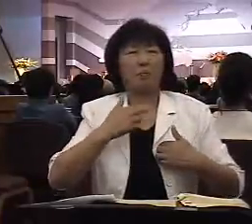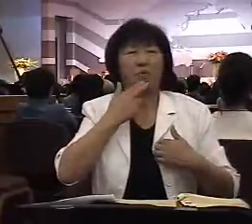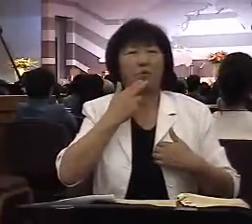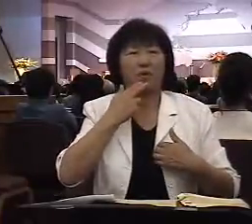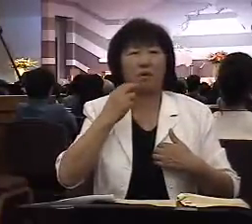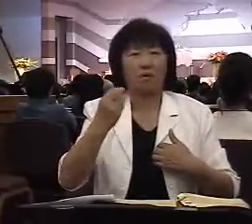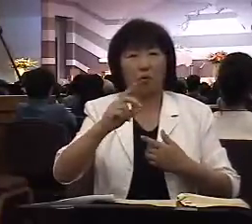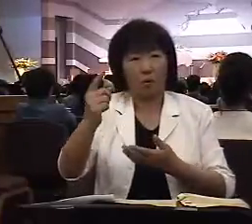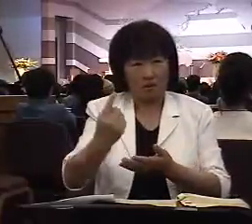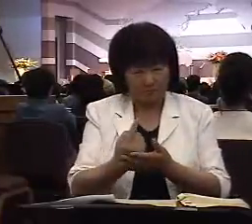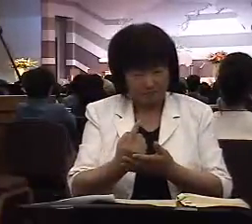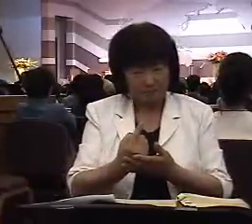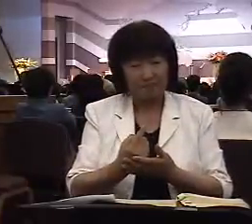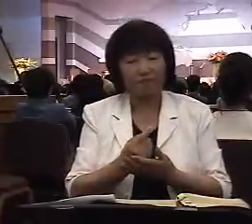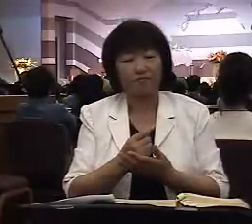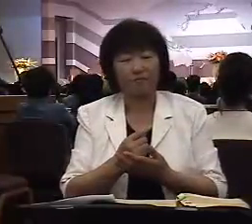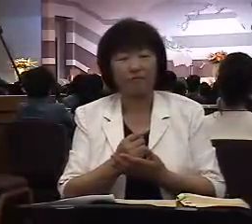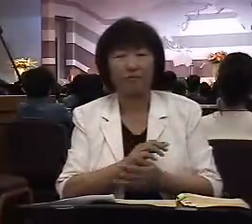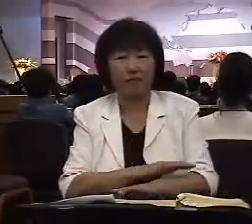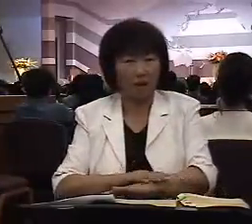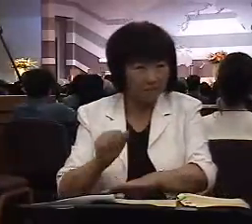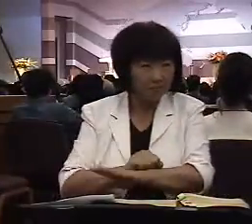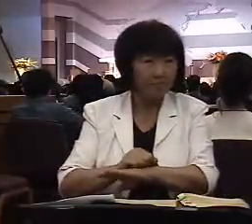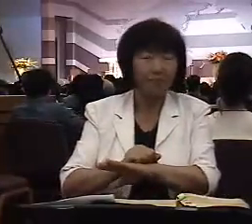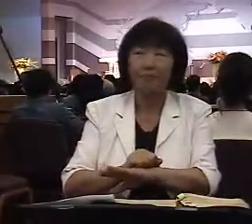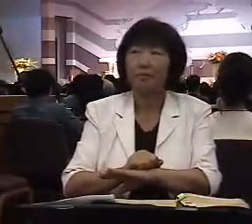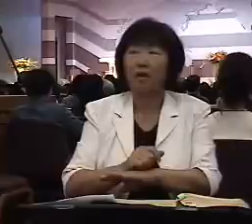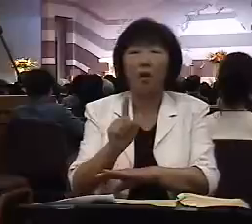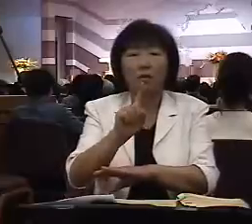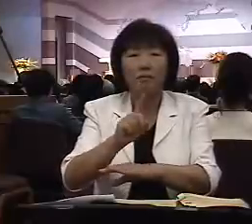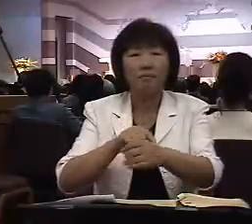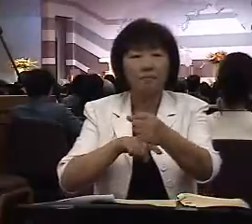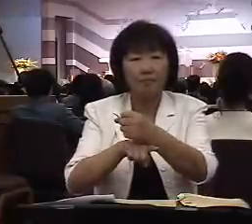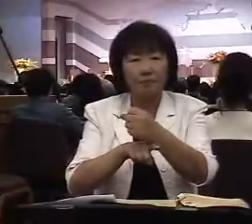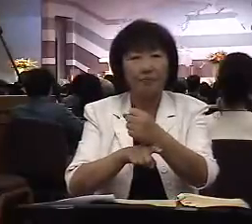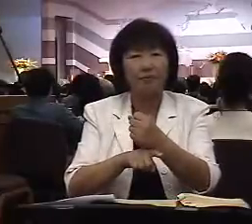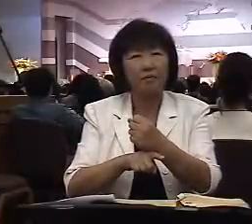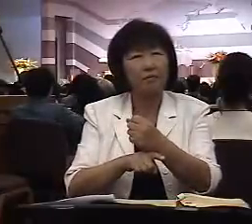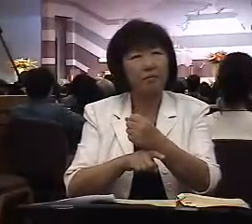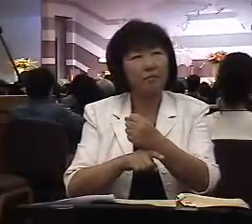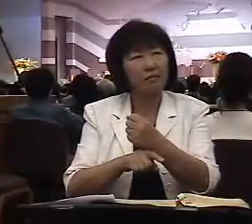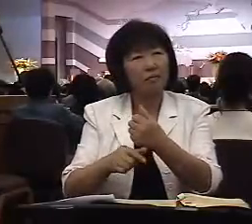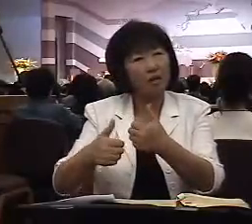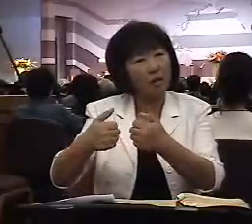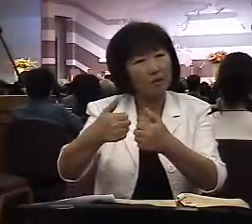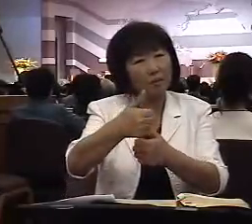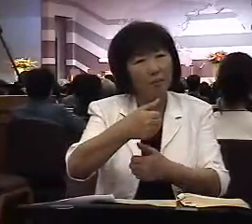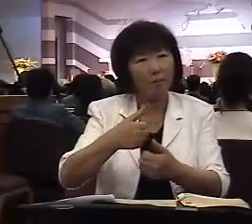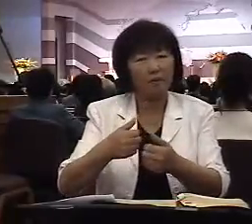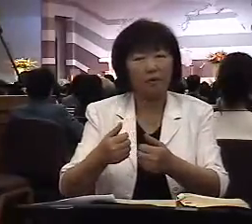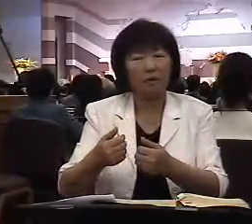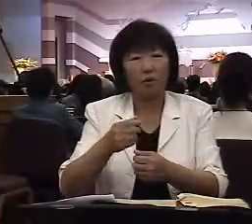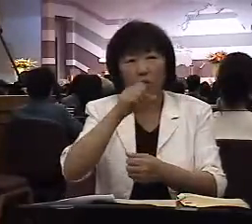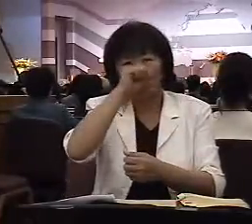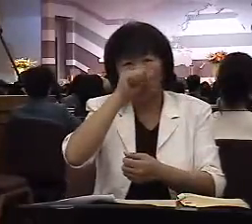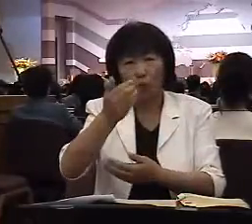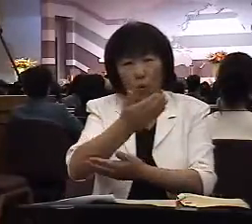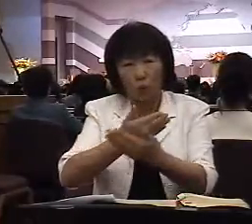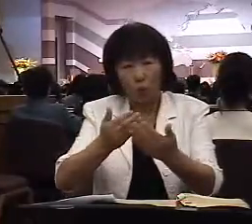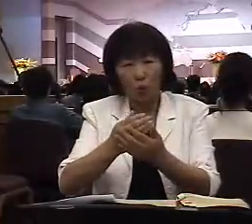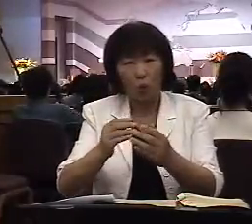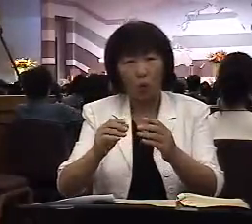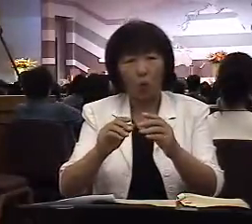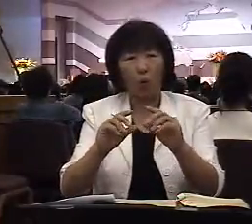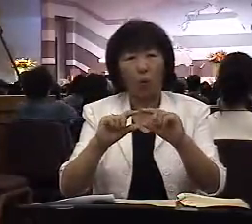오셨습니까? 잘하셨어요. 어떤 의미 있는 사귐을 갖기 위해서, 좋은 교제하는 그룹을 갖기